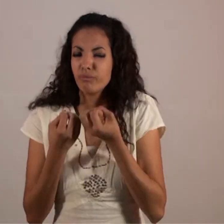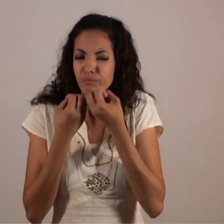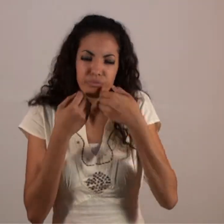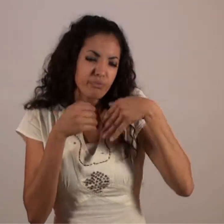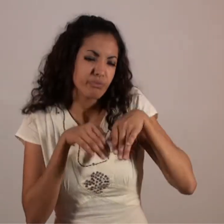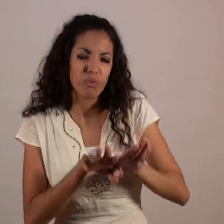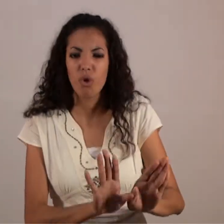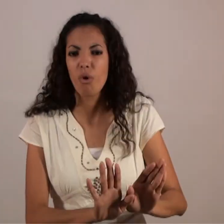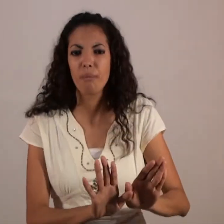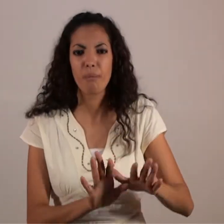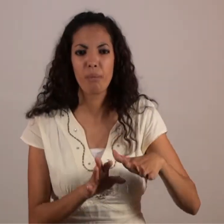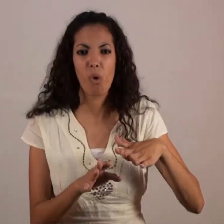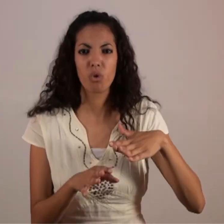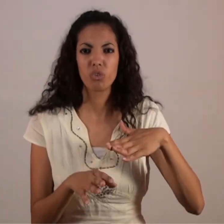carácter u obras pasadas.